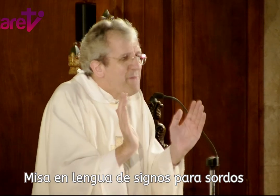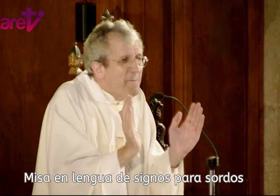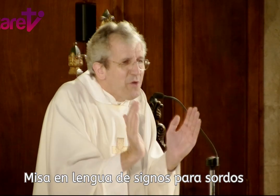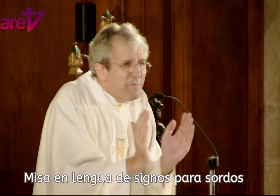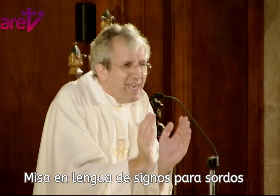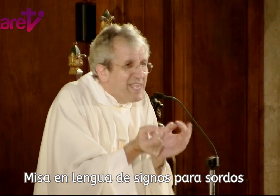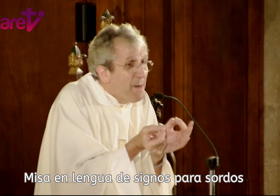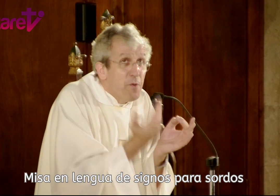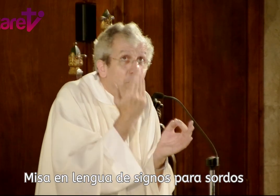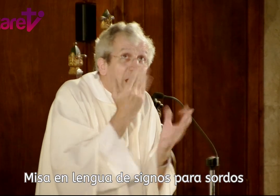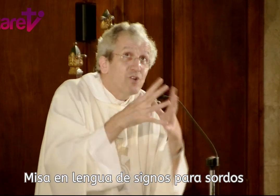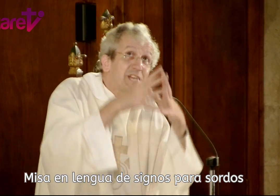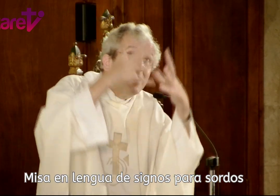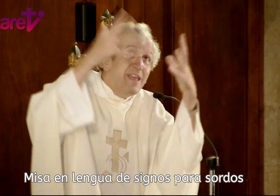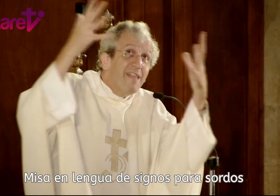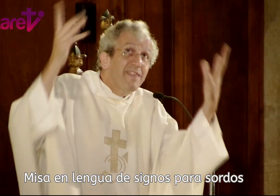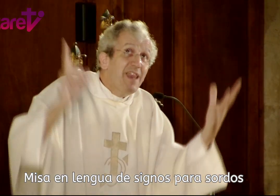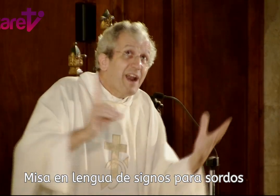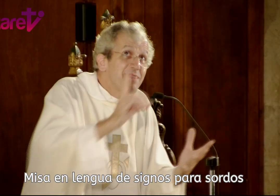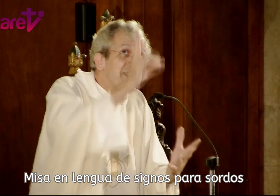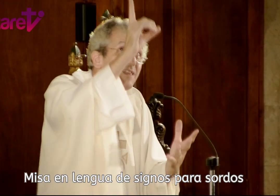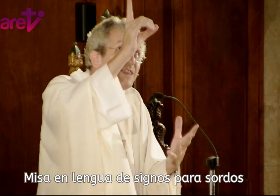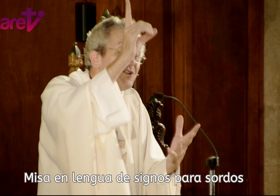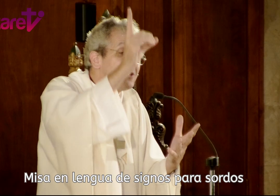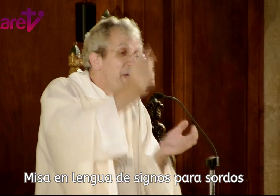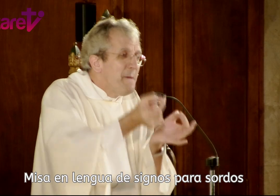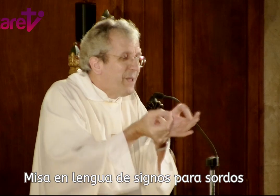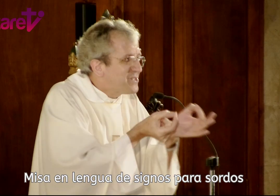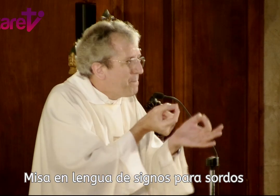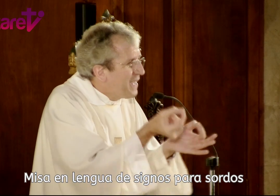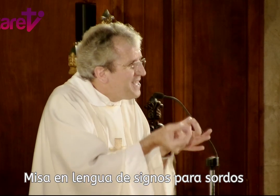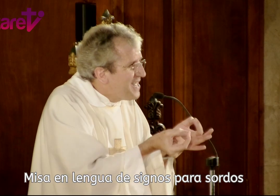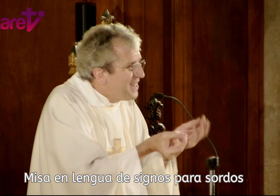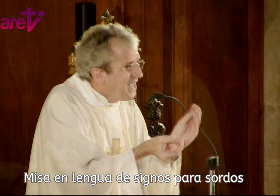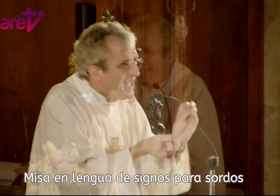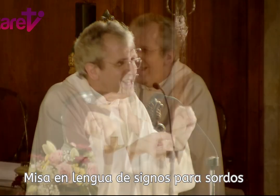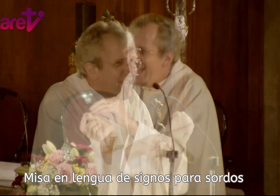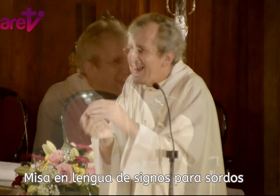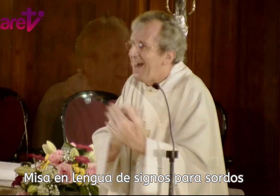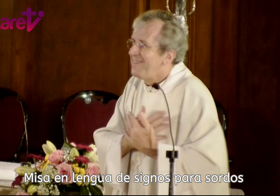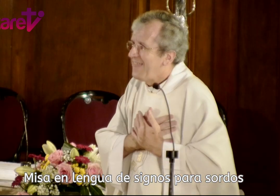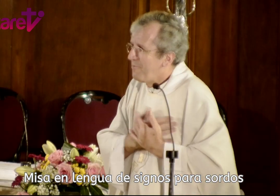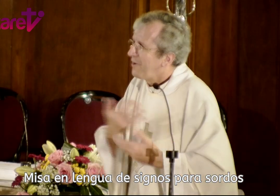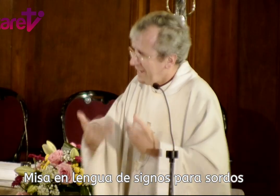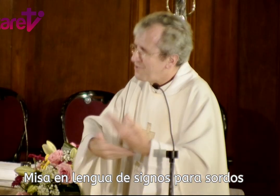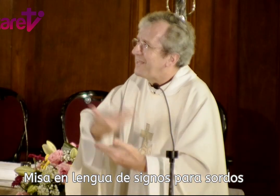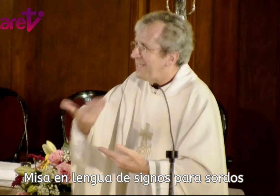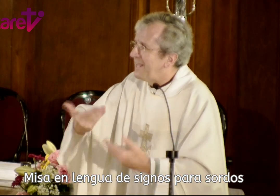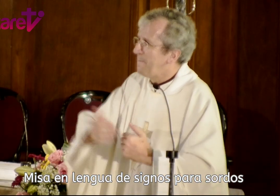muy pequeña, muy poca cosa delante de la grandeza de Dios, pero esa pequeñez llena de amor es lo que tiene